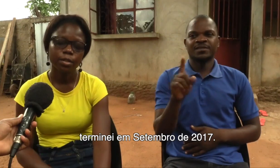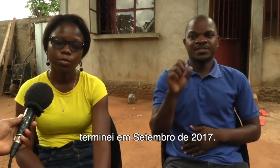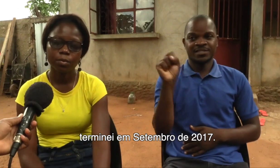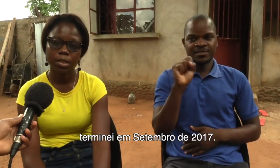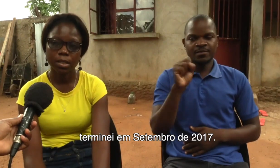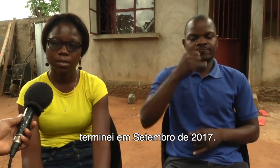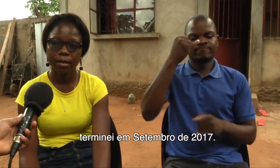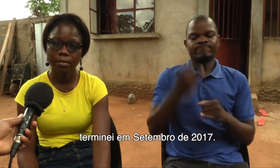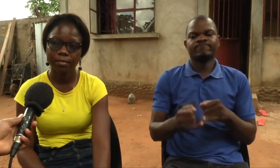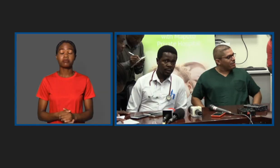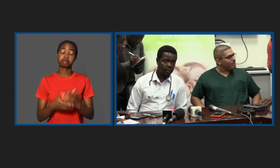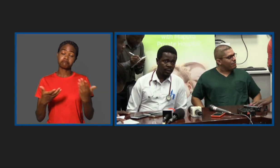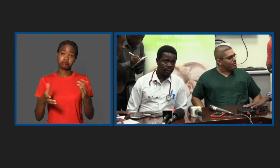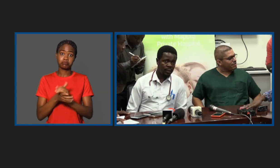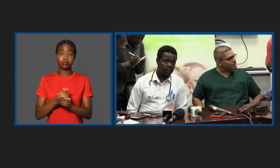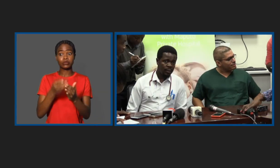de 2017.